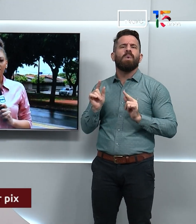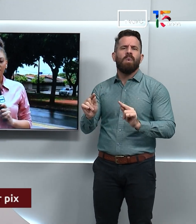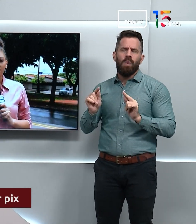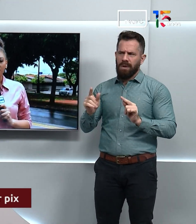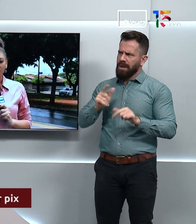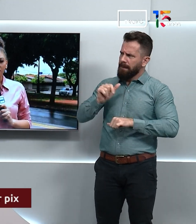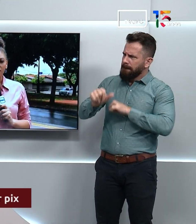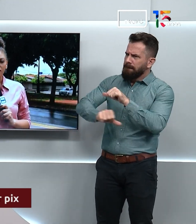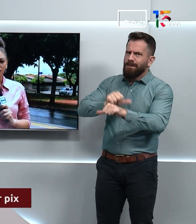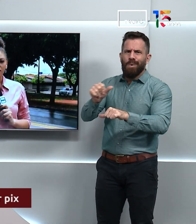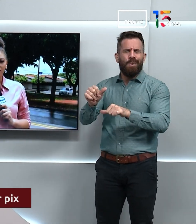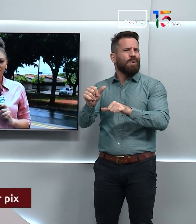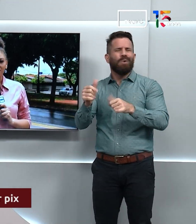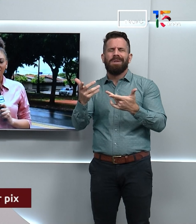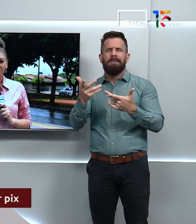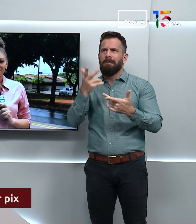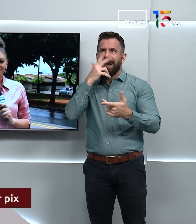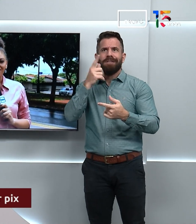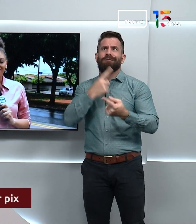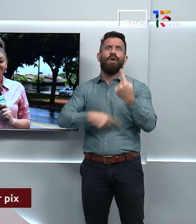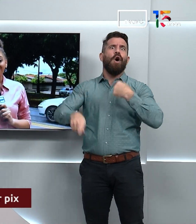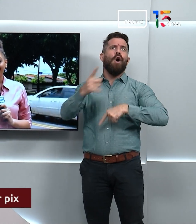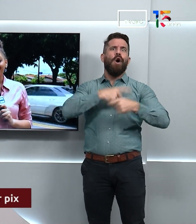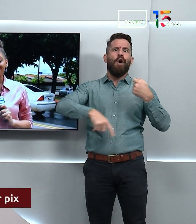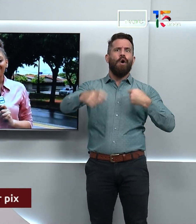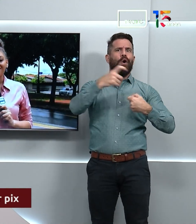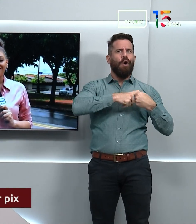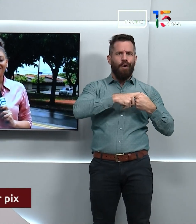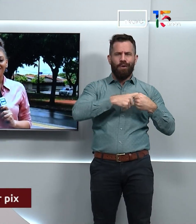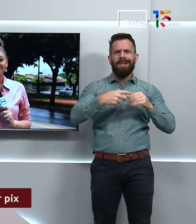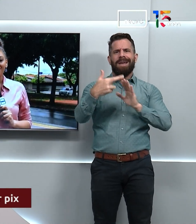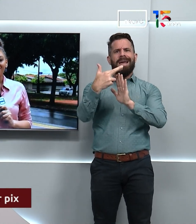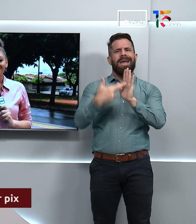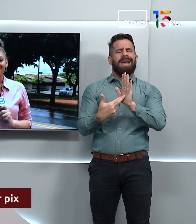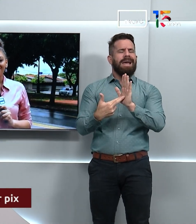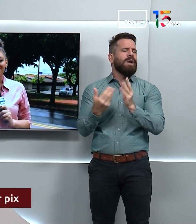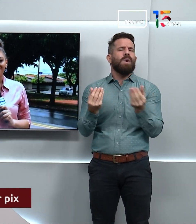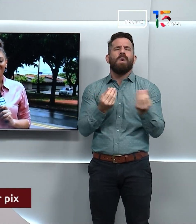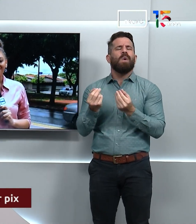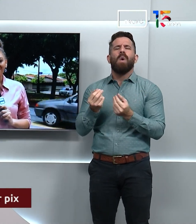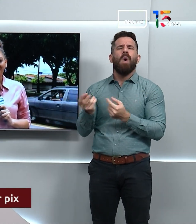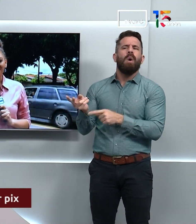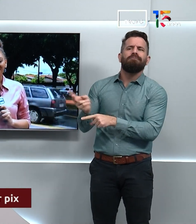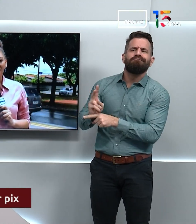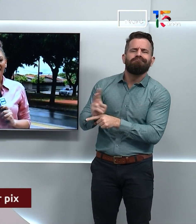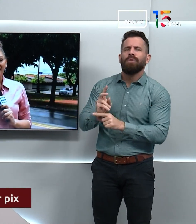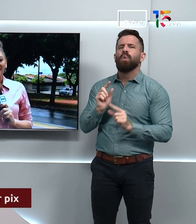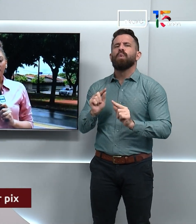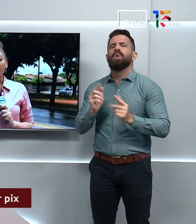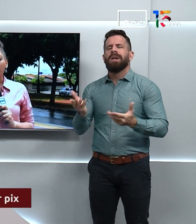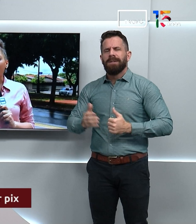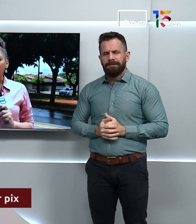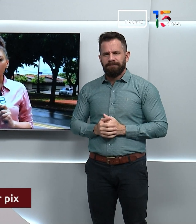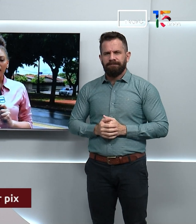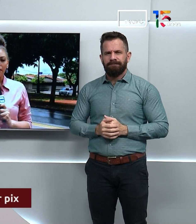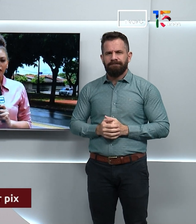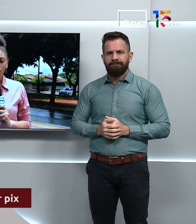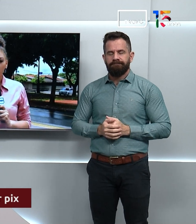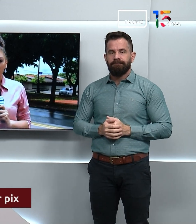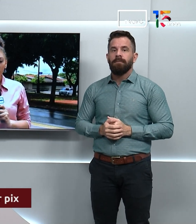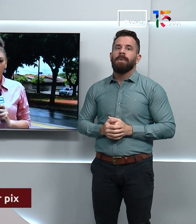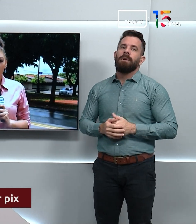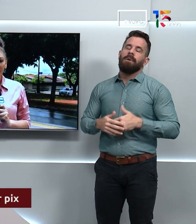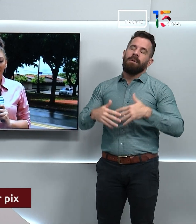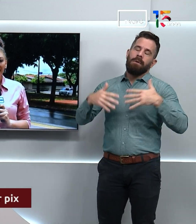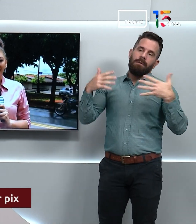que mudou, na verdade, como é que volta a ser essa política de fiscalização. Camila, é mais um capítulo